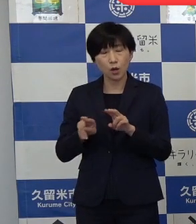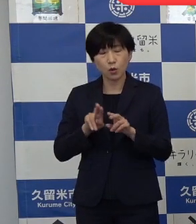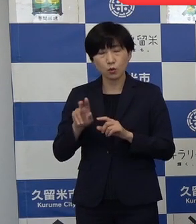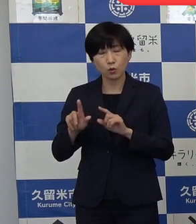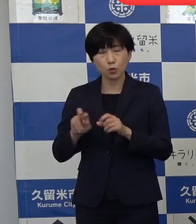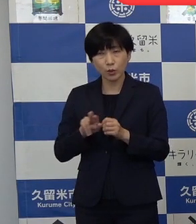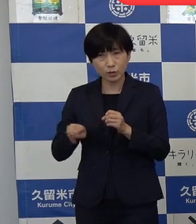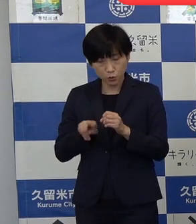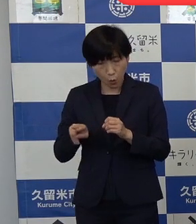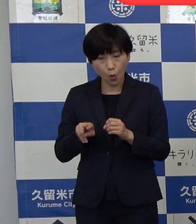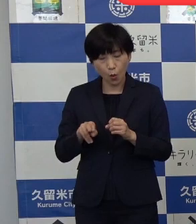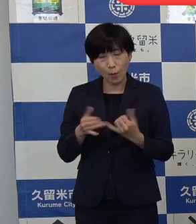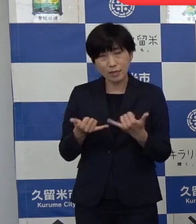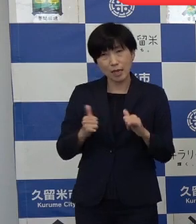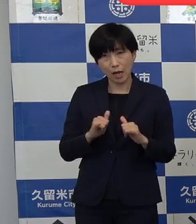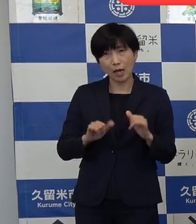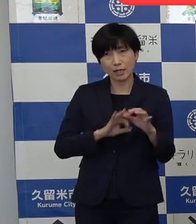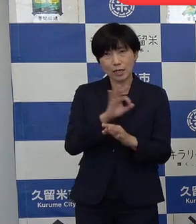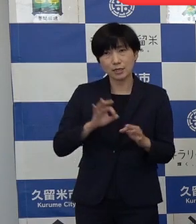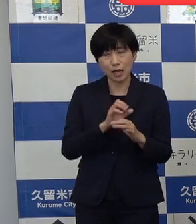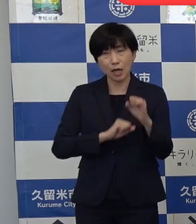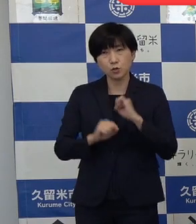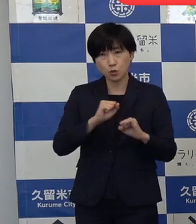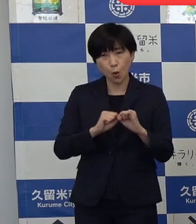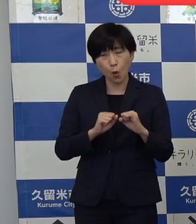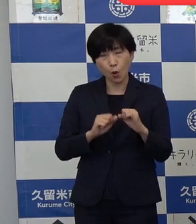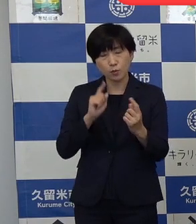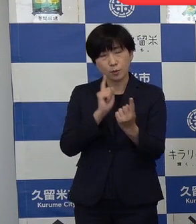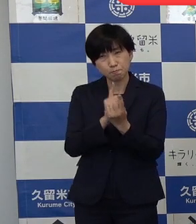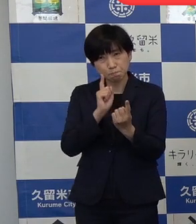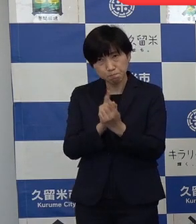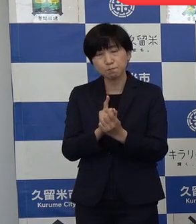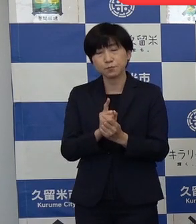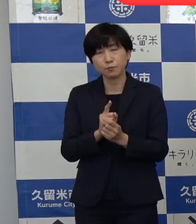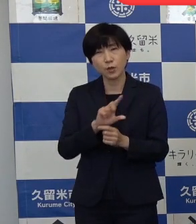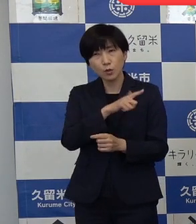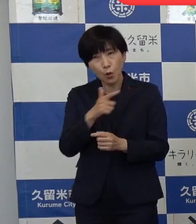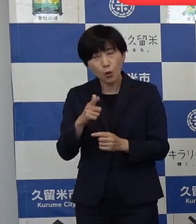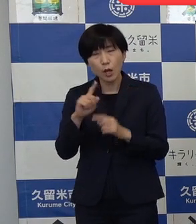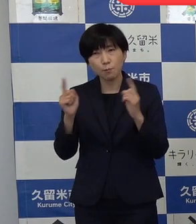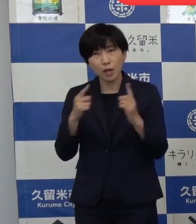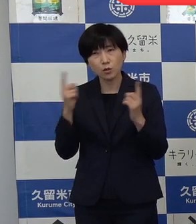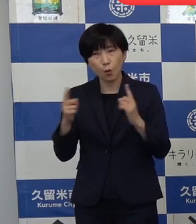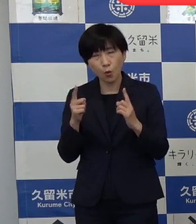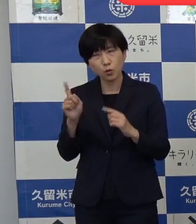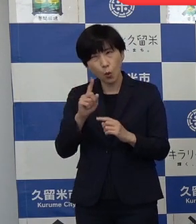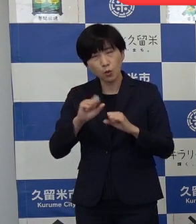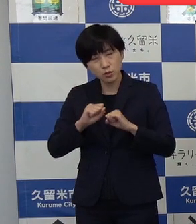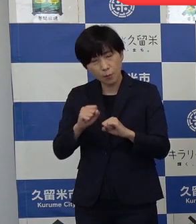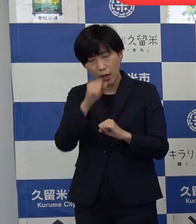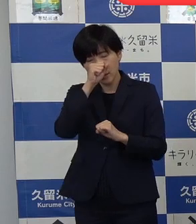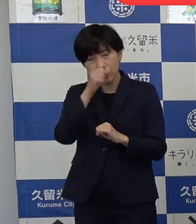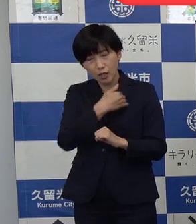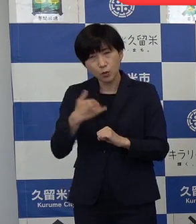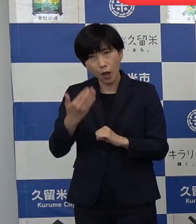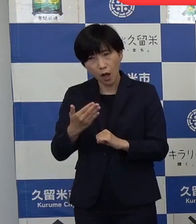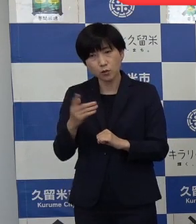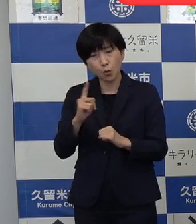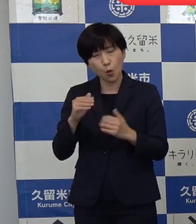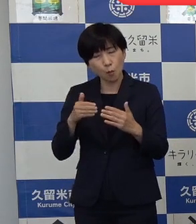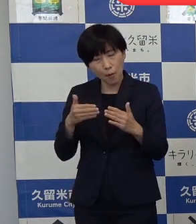て、前回の記者会見でも申し上げましたが、イベントでどういうふうにしたらやれるのか、どこまでやれるの